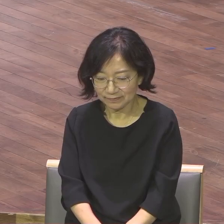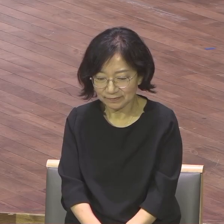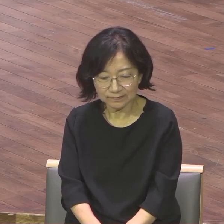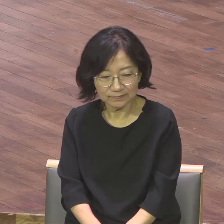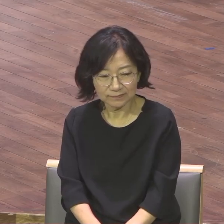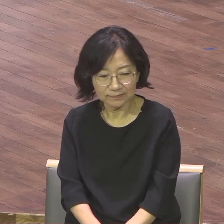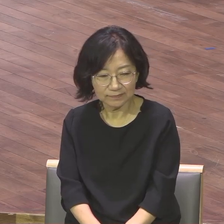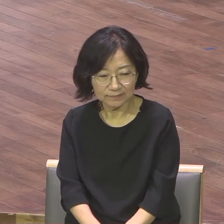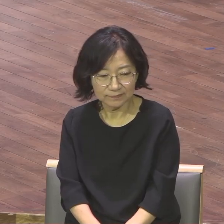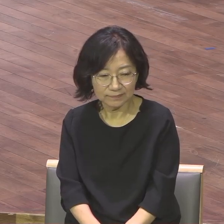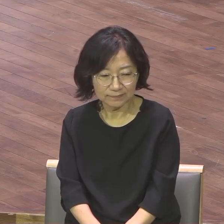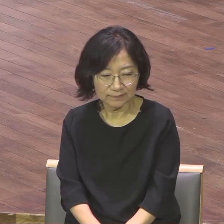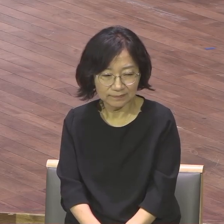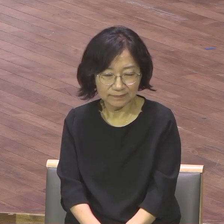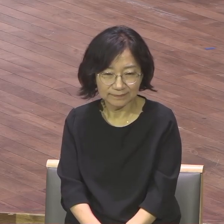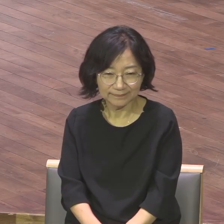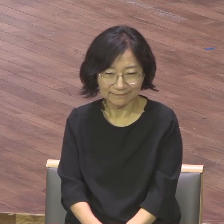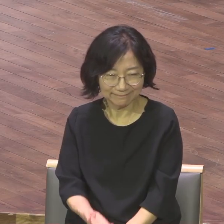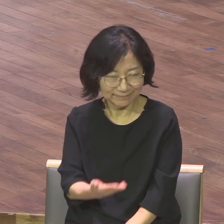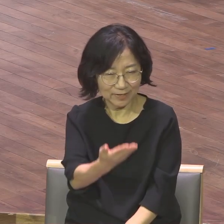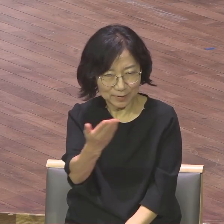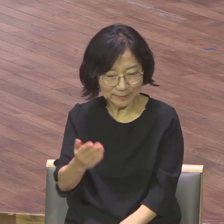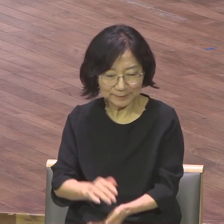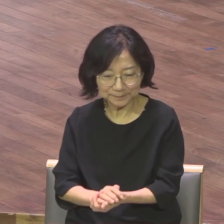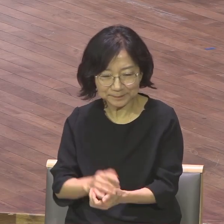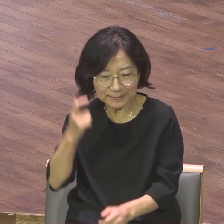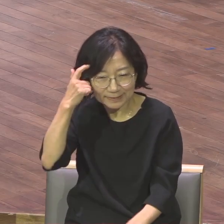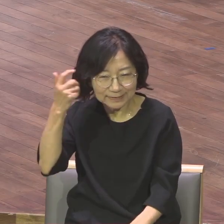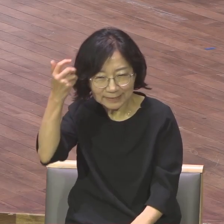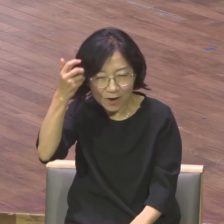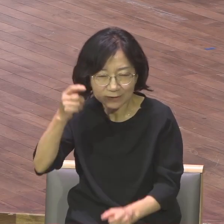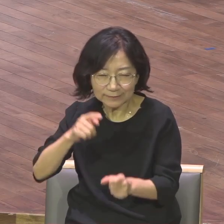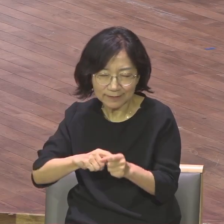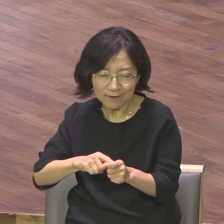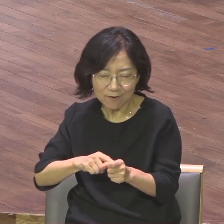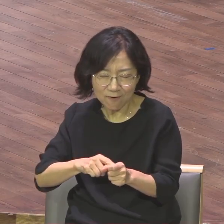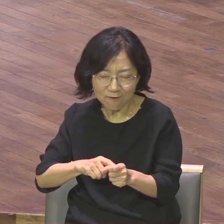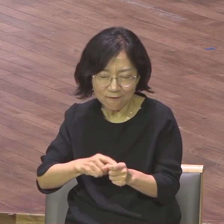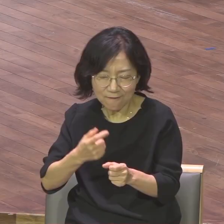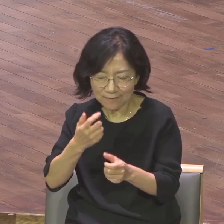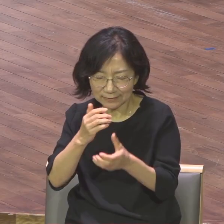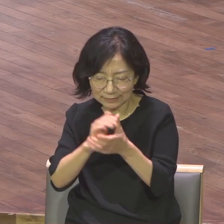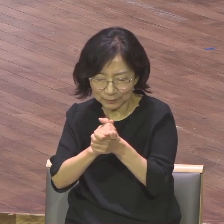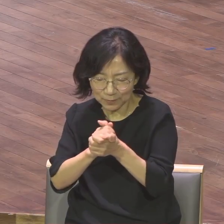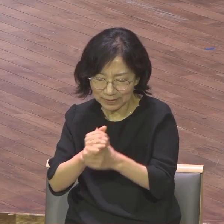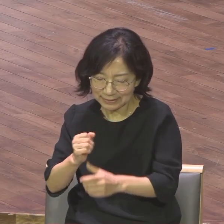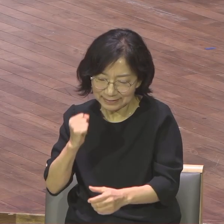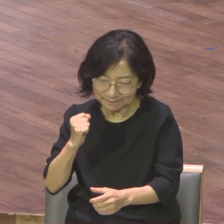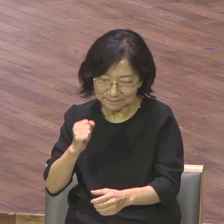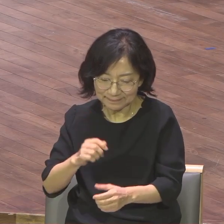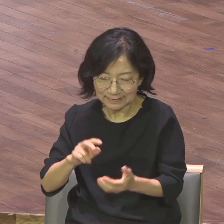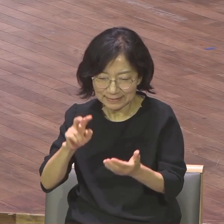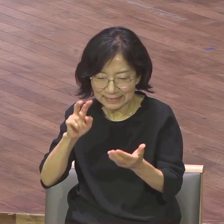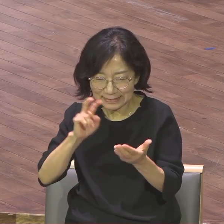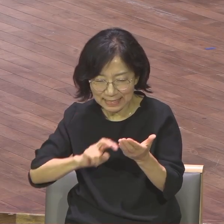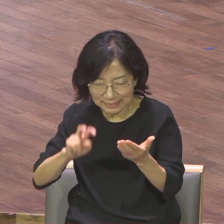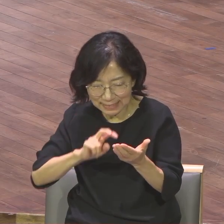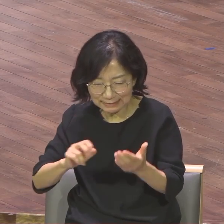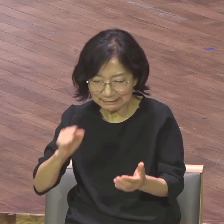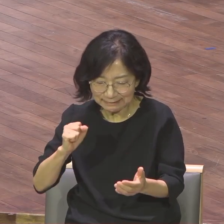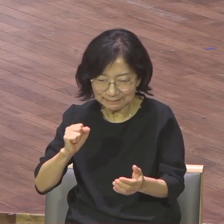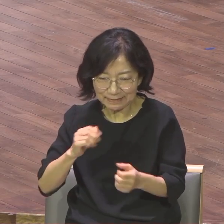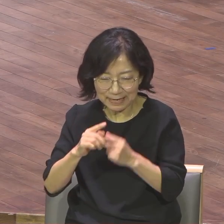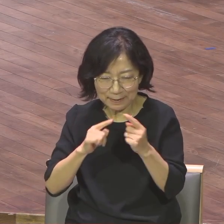뭐 아는 분들이지 뭐 맛을 아는 거지. 말씀의 맛을, 기도의 맛을, 찬송의 맛을 아는